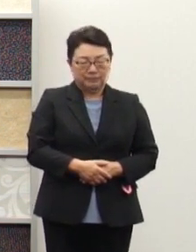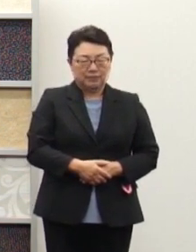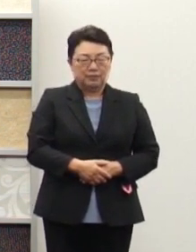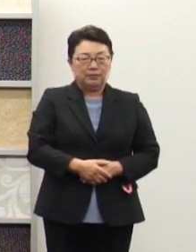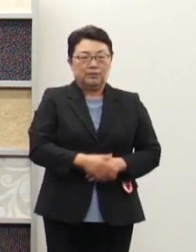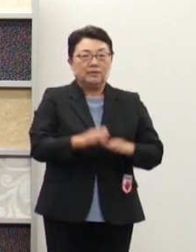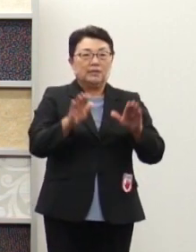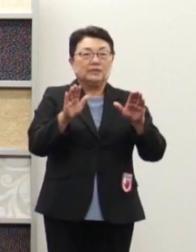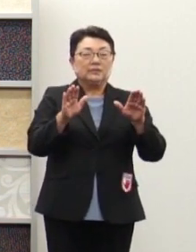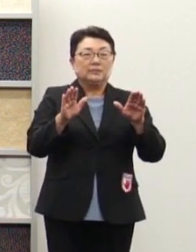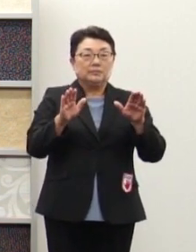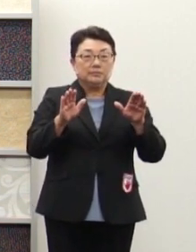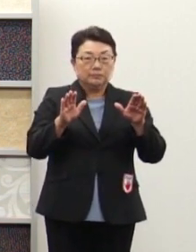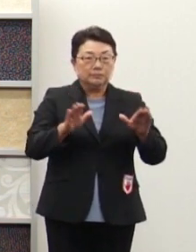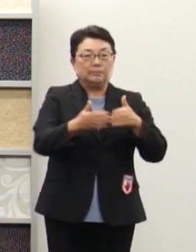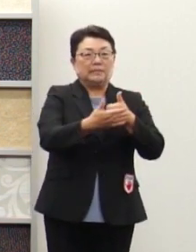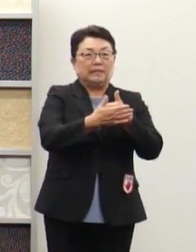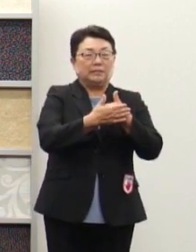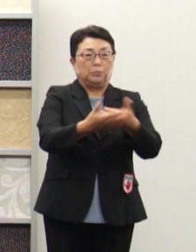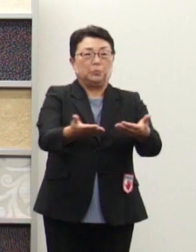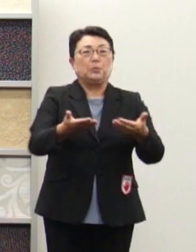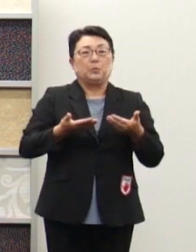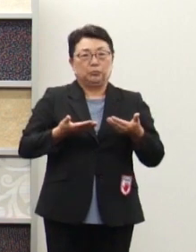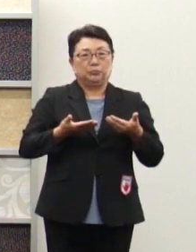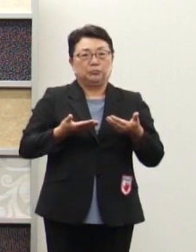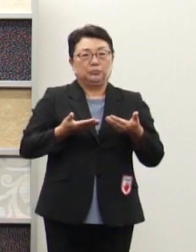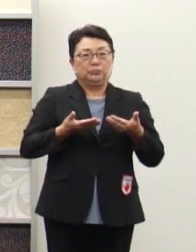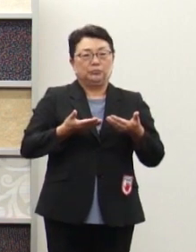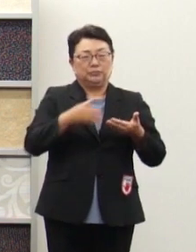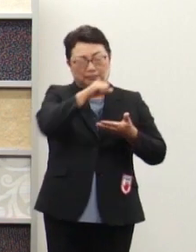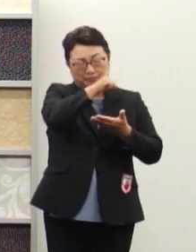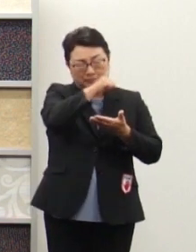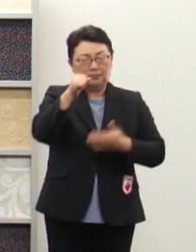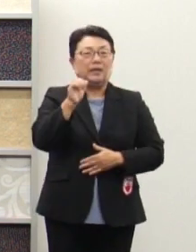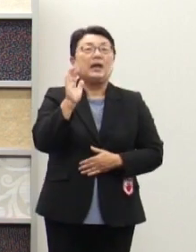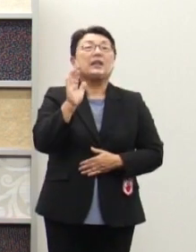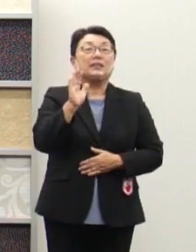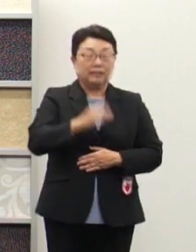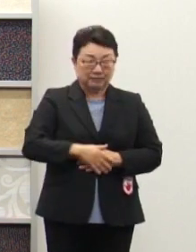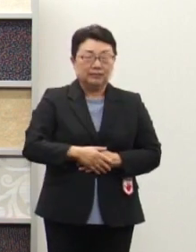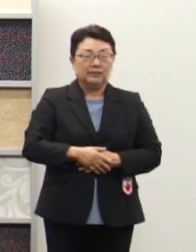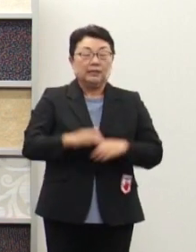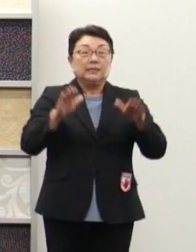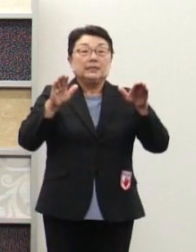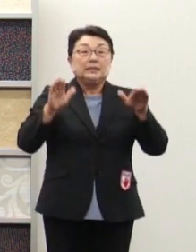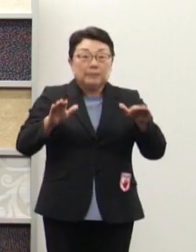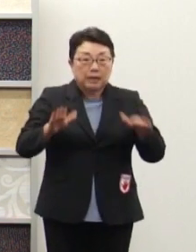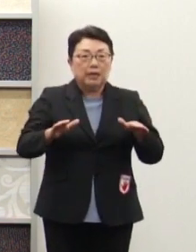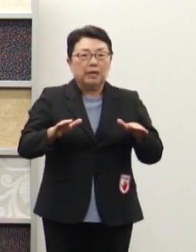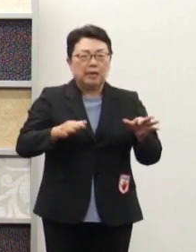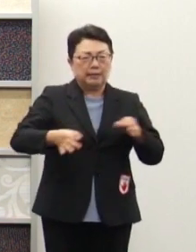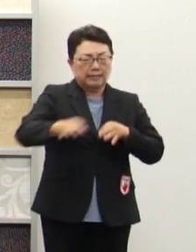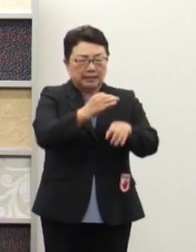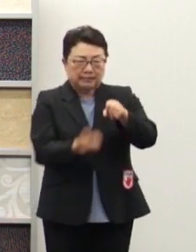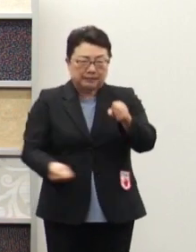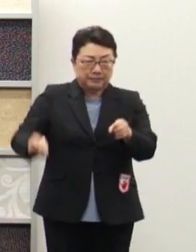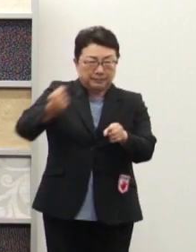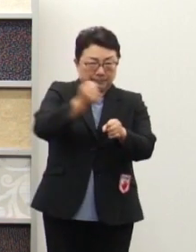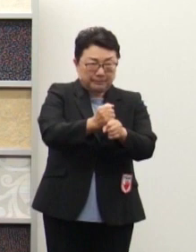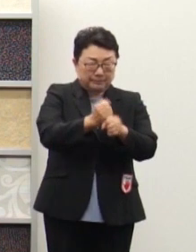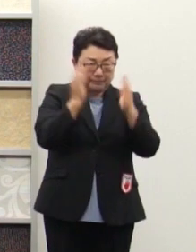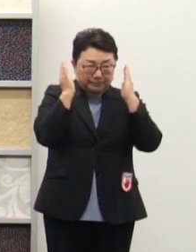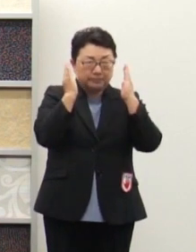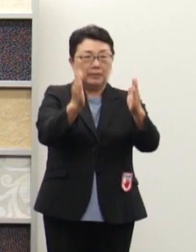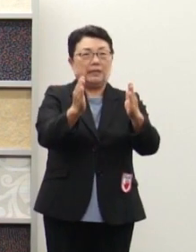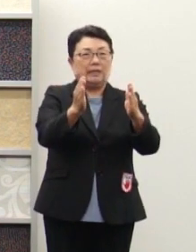こうした皆様のご協力ご尽力の成果を基盤といたしまして、今経済回復に向けて段階的